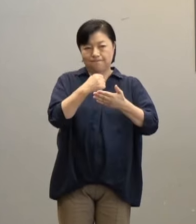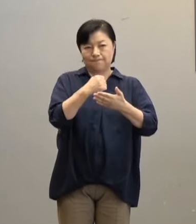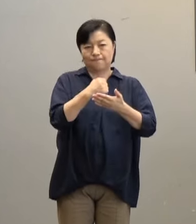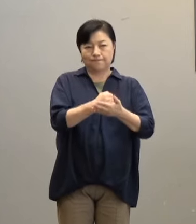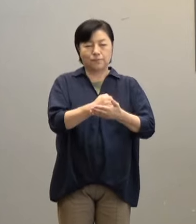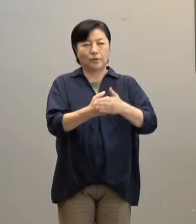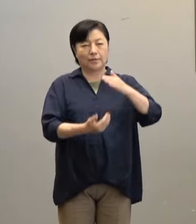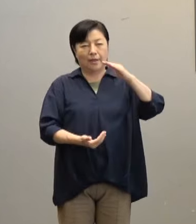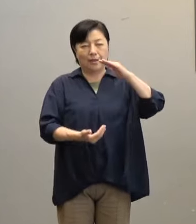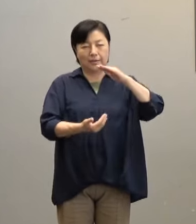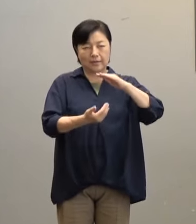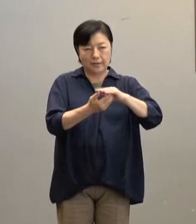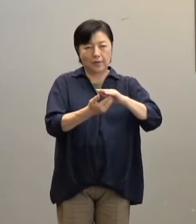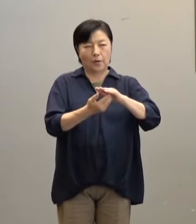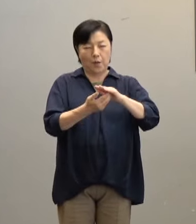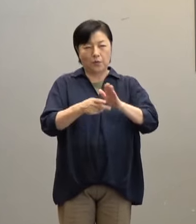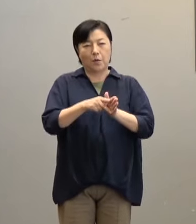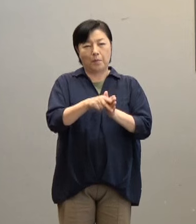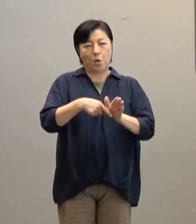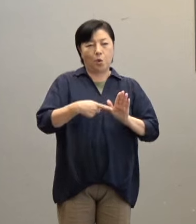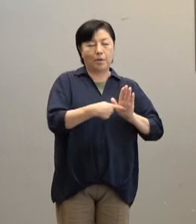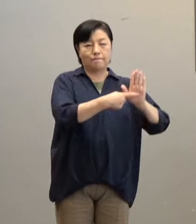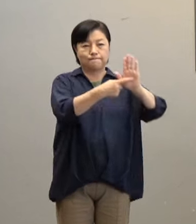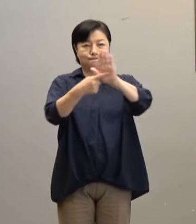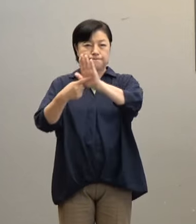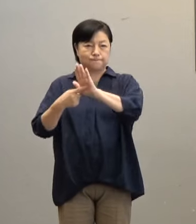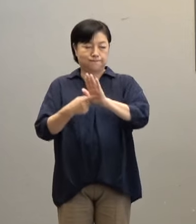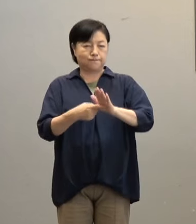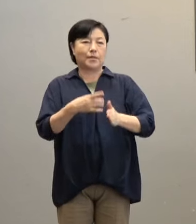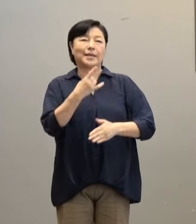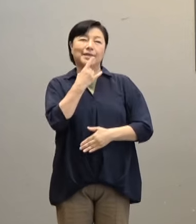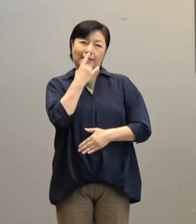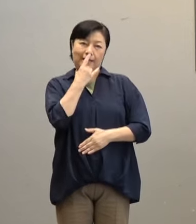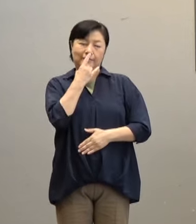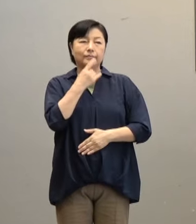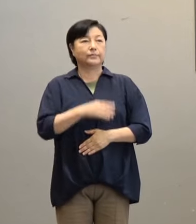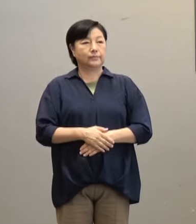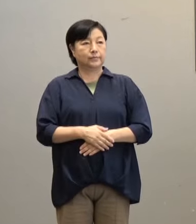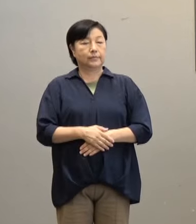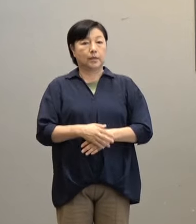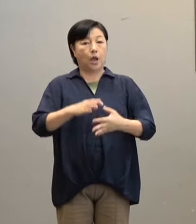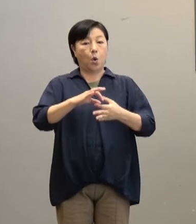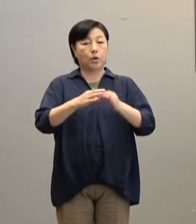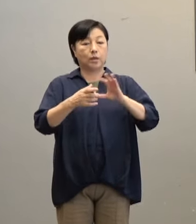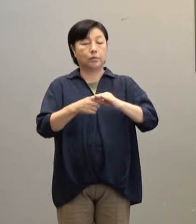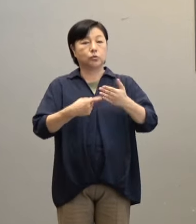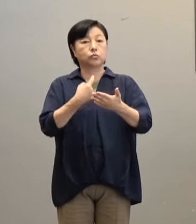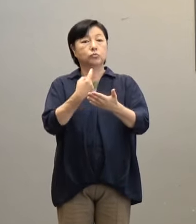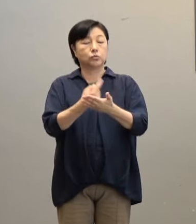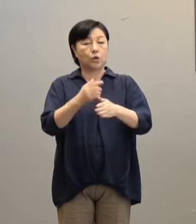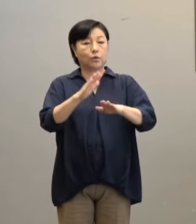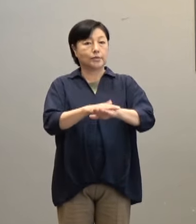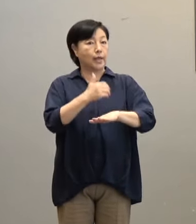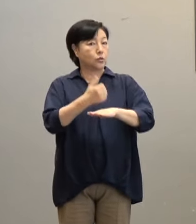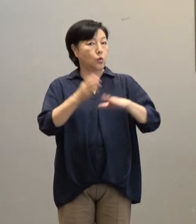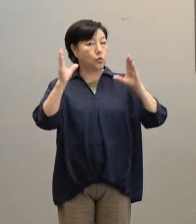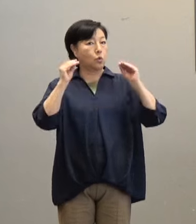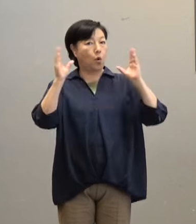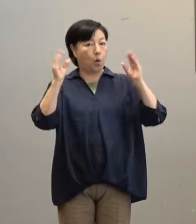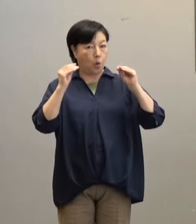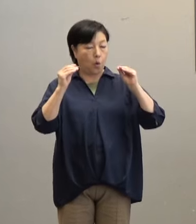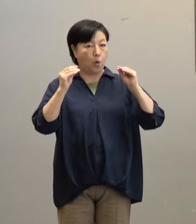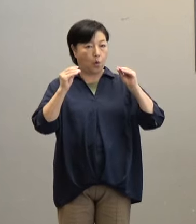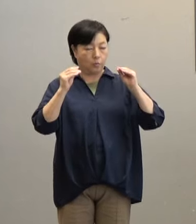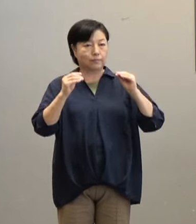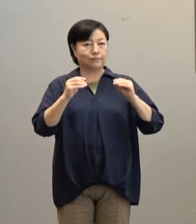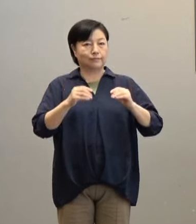でベストのパフォーマンスを発揮されることを願っております。現在オリンピックに出場する本県ゆかりの選手の情報を県庁